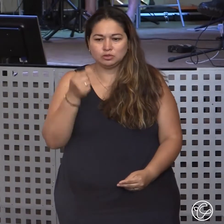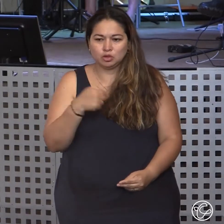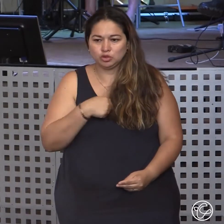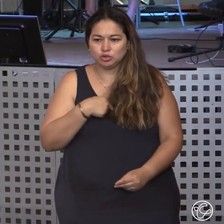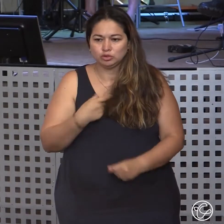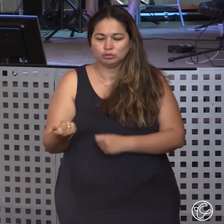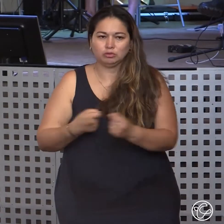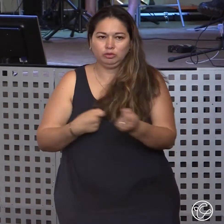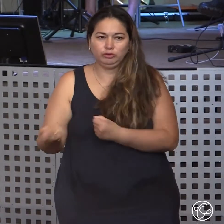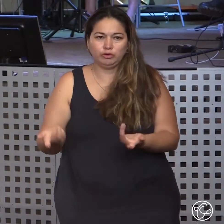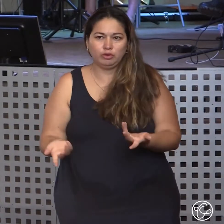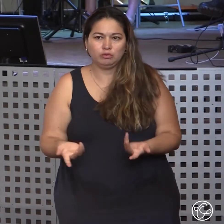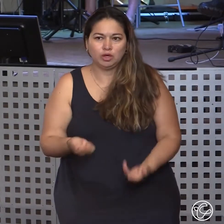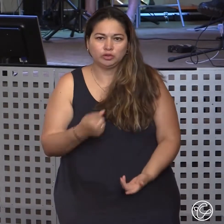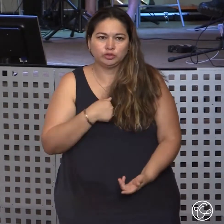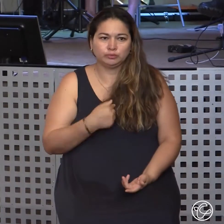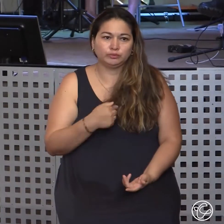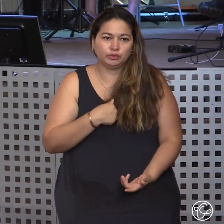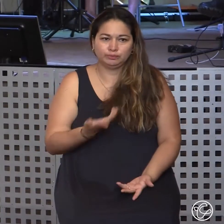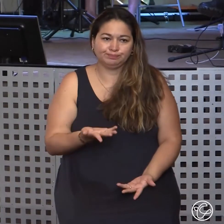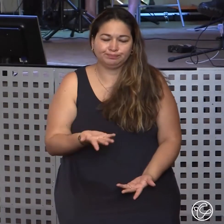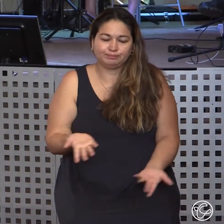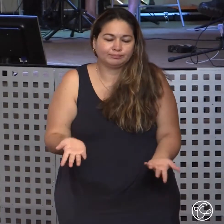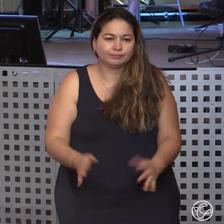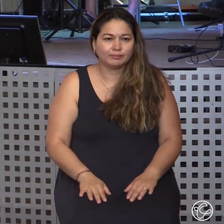El primer espacio es para Él.